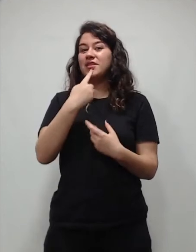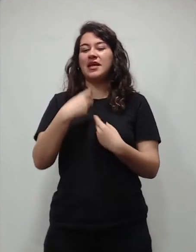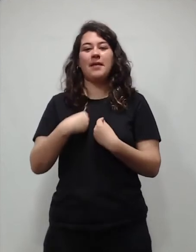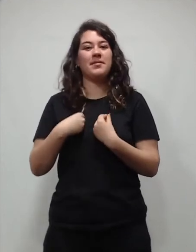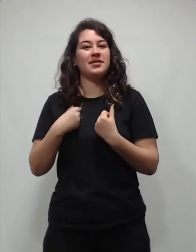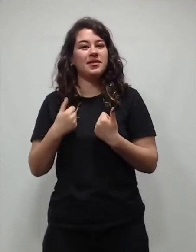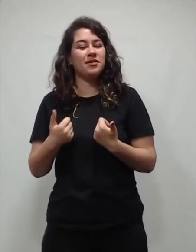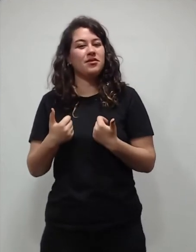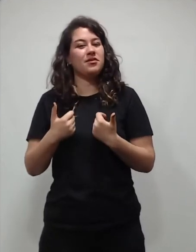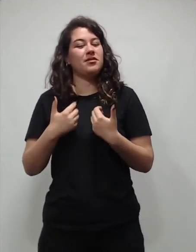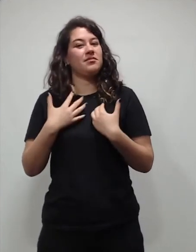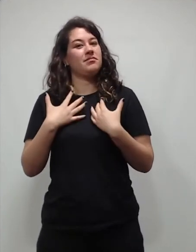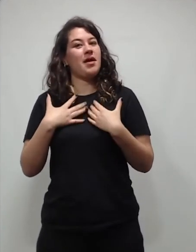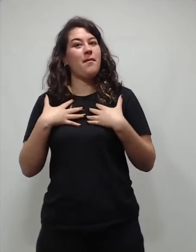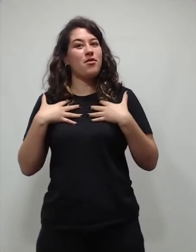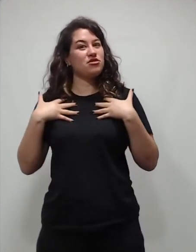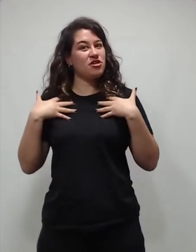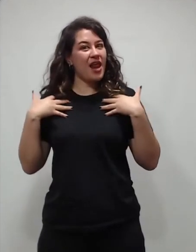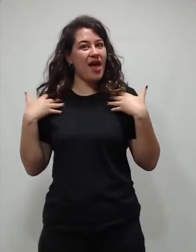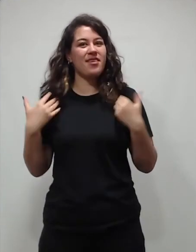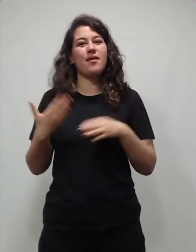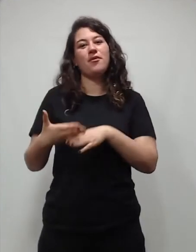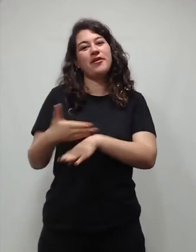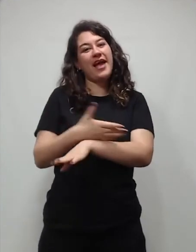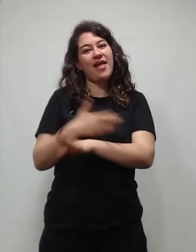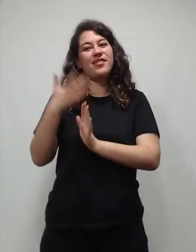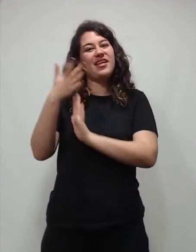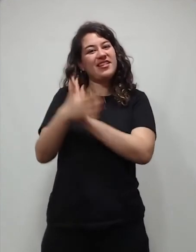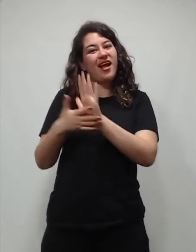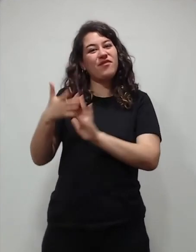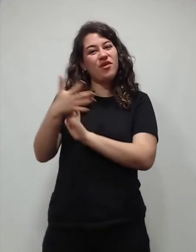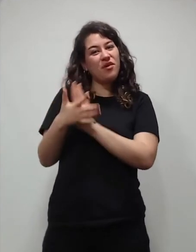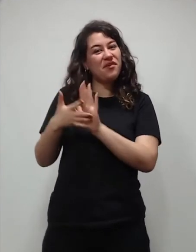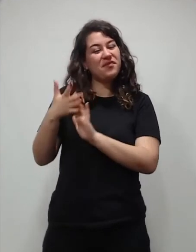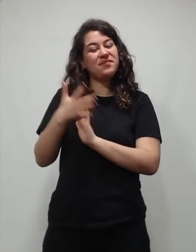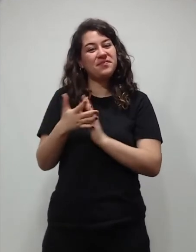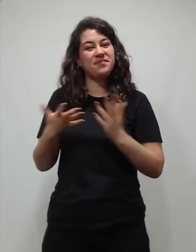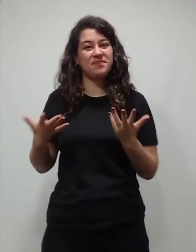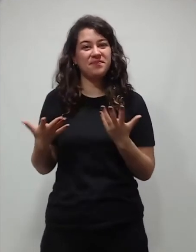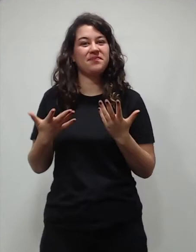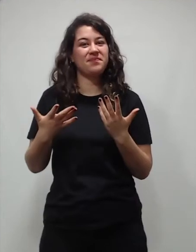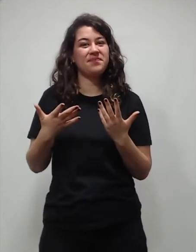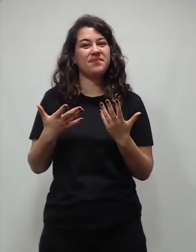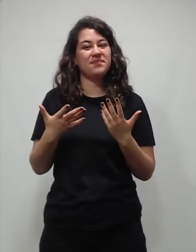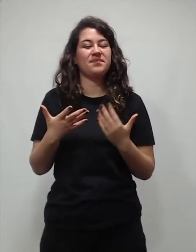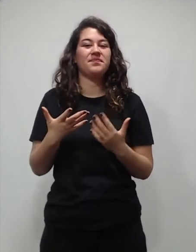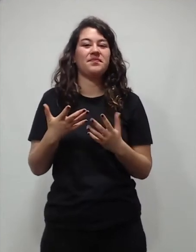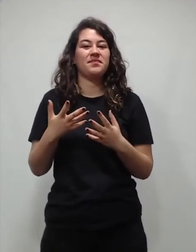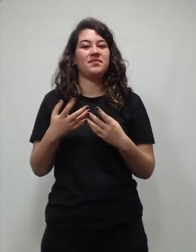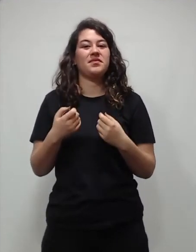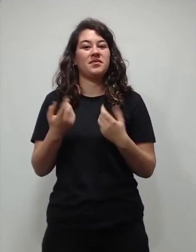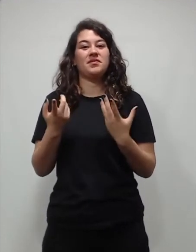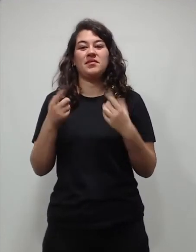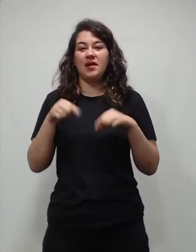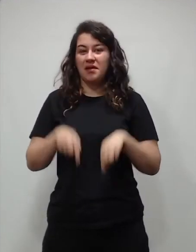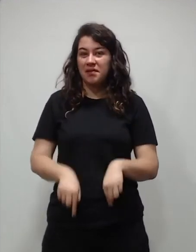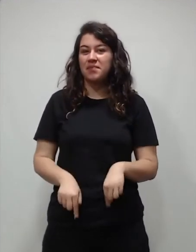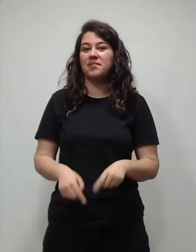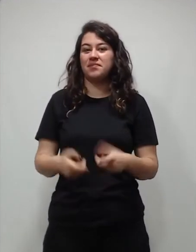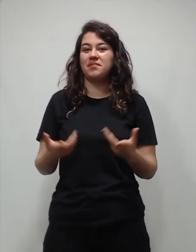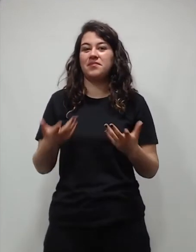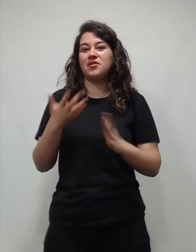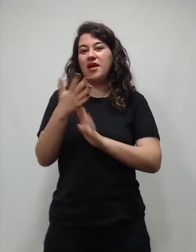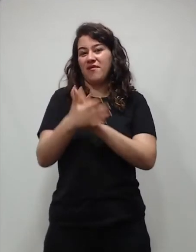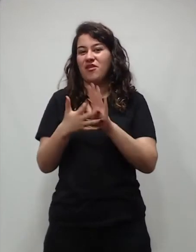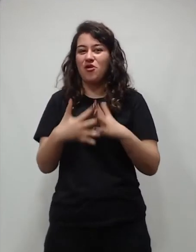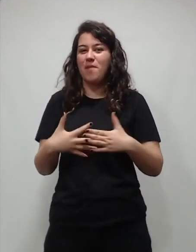conmovida por las cosas que aquí se han dicho, así que en ese estado estoy hablando con todos